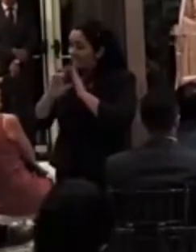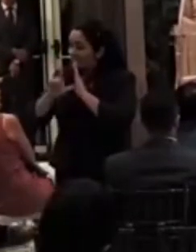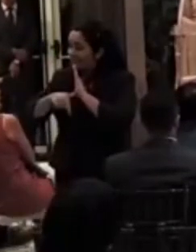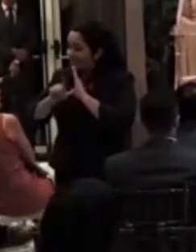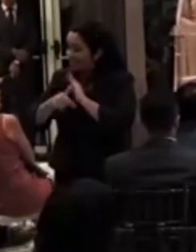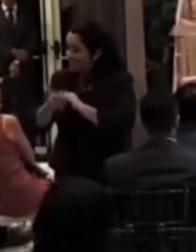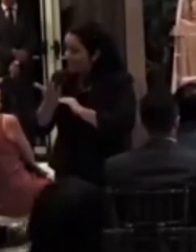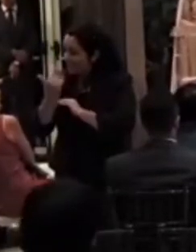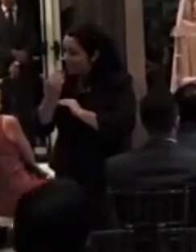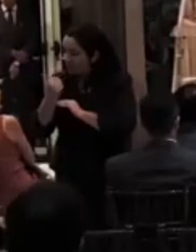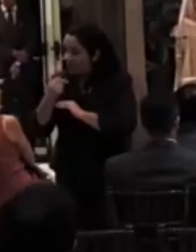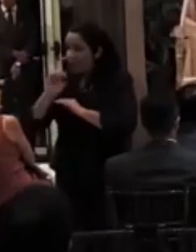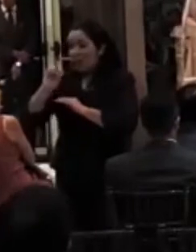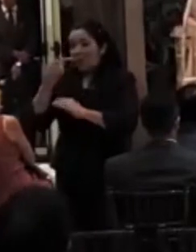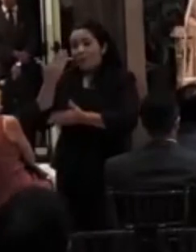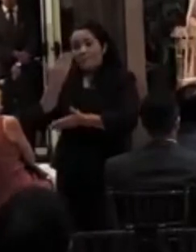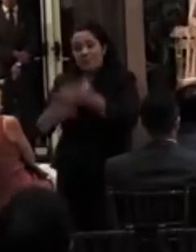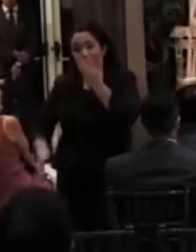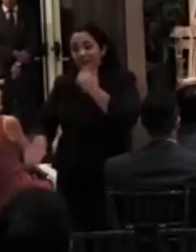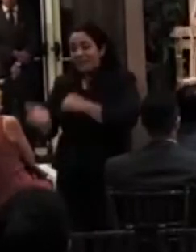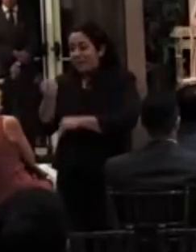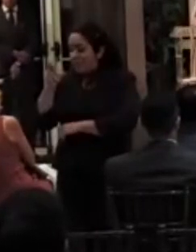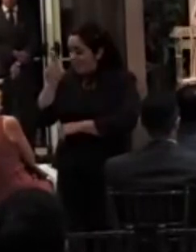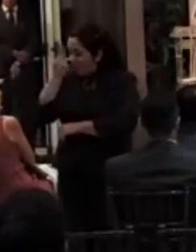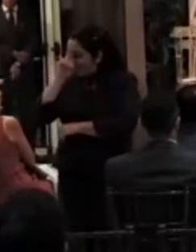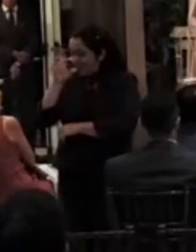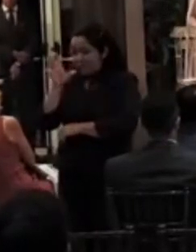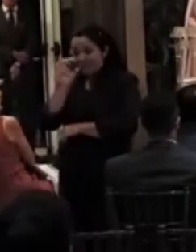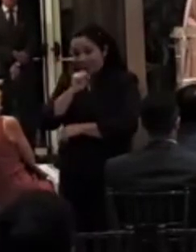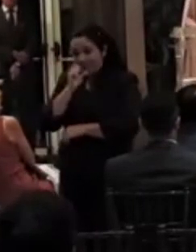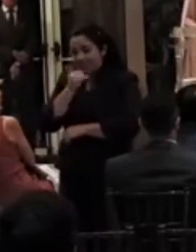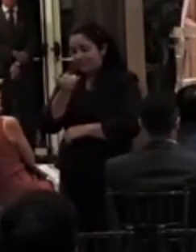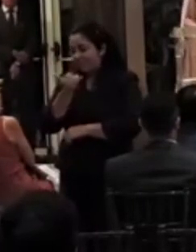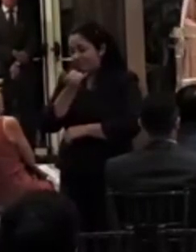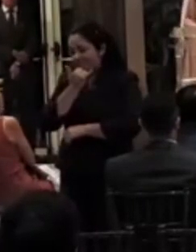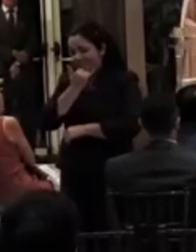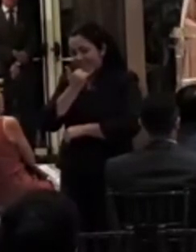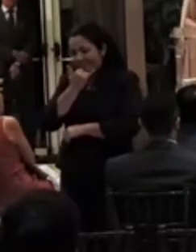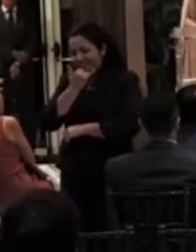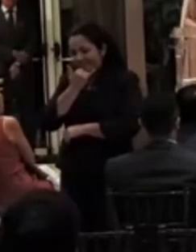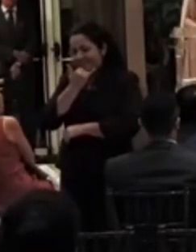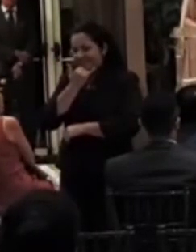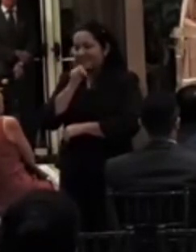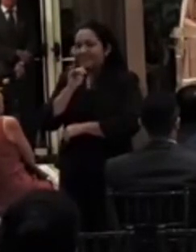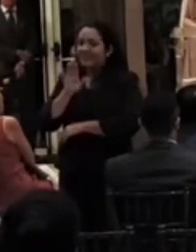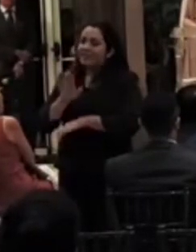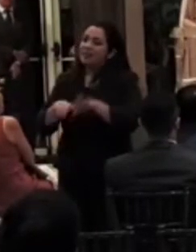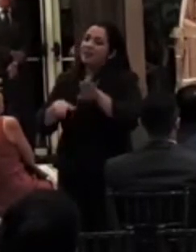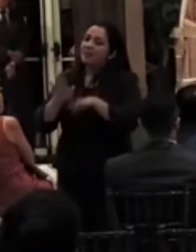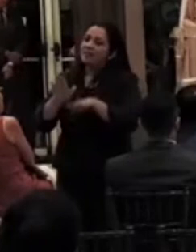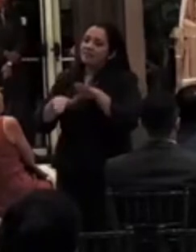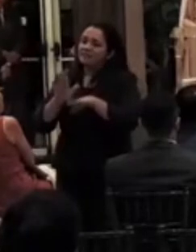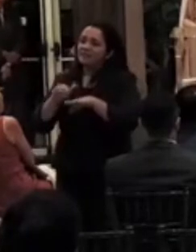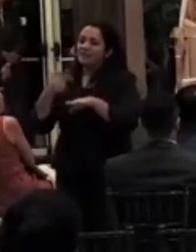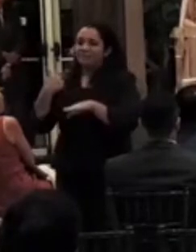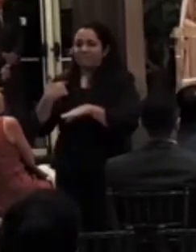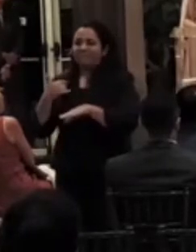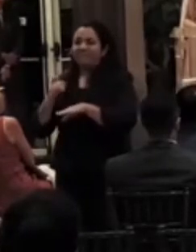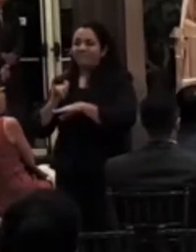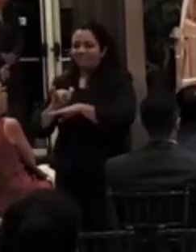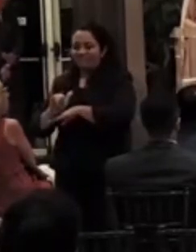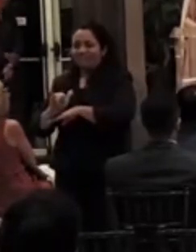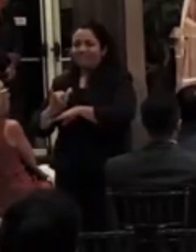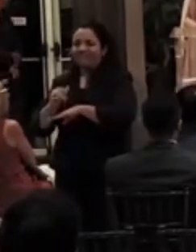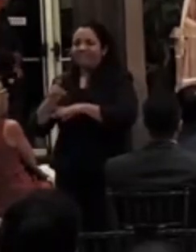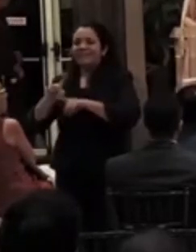perdermos o almoço em família no sábado de plenário. Às vezes, nossos momentos de ausência serão